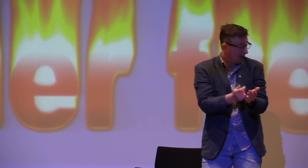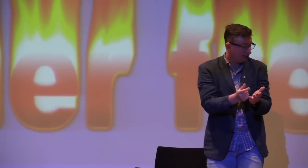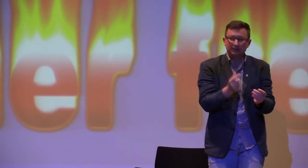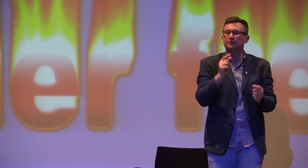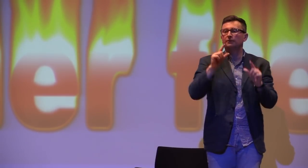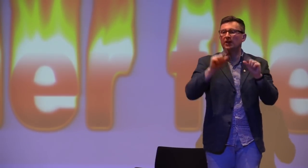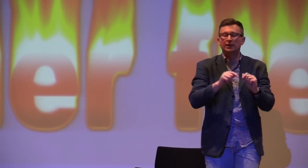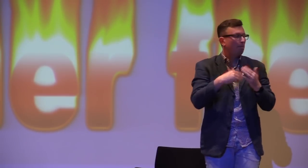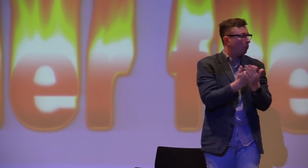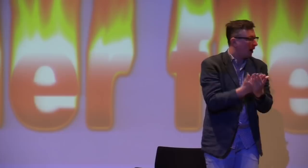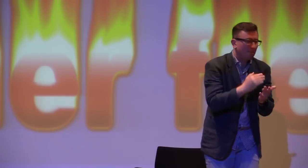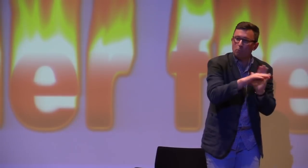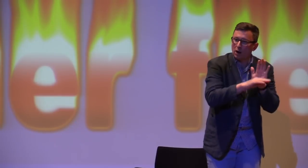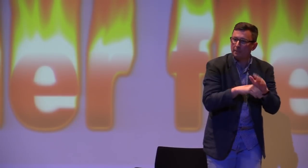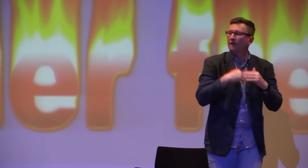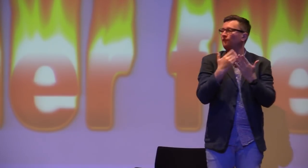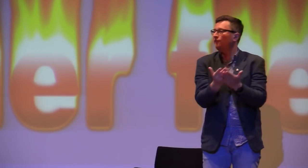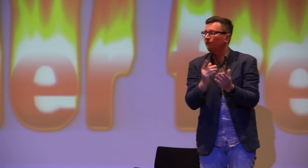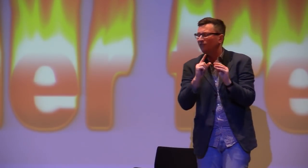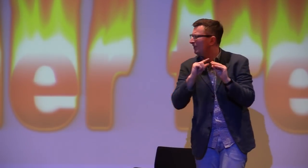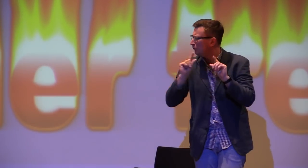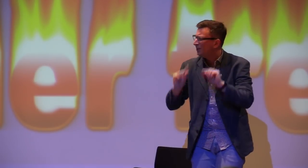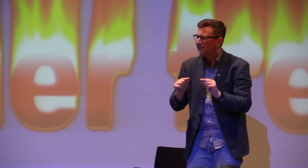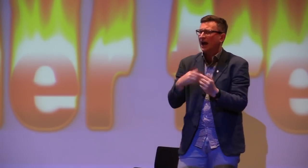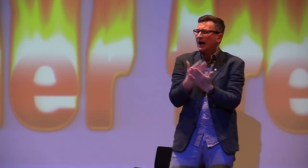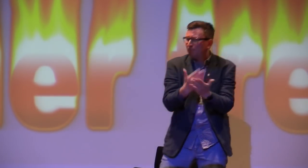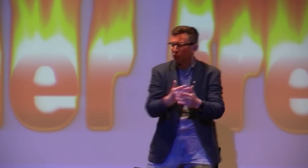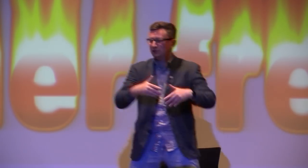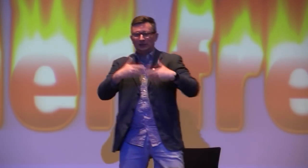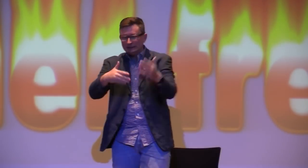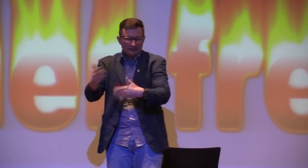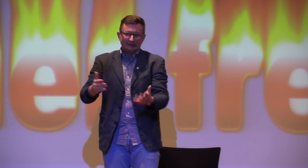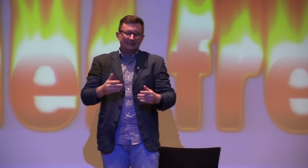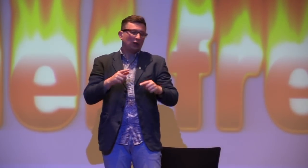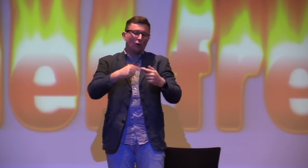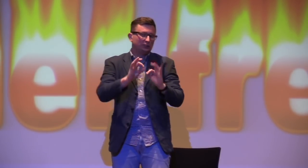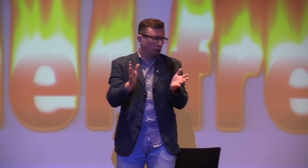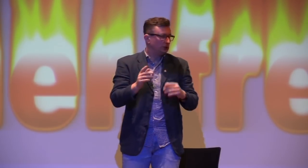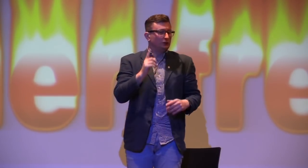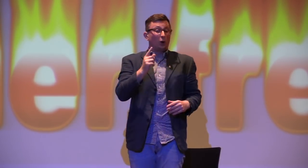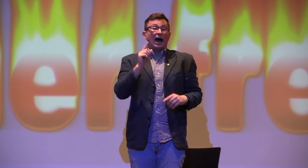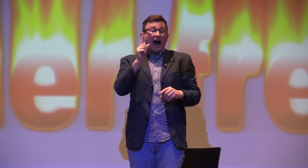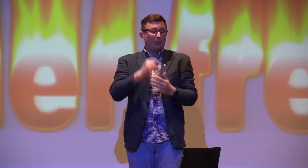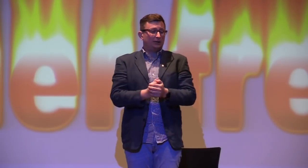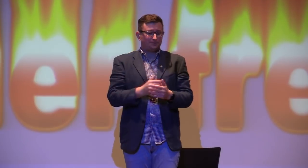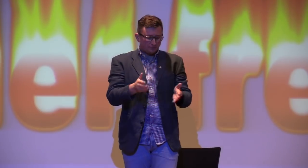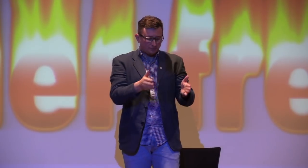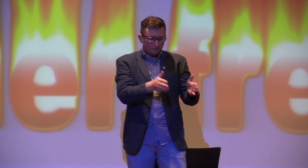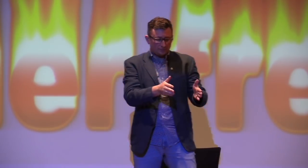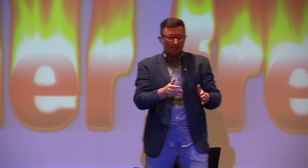ein bisschen entlohnt und ja, die Helfer, die da delegiert werden, auch, deswegen bezuschussen wir euch